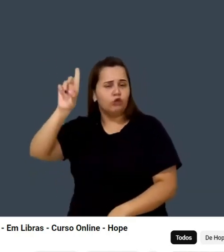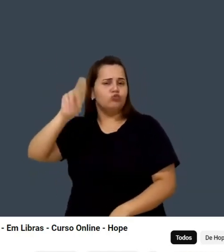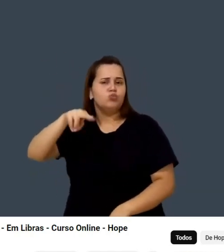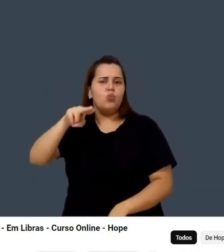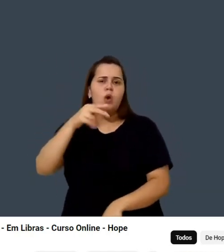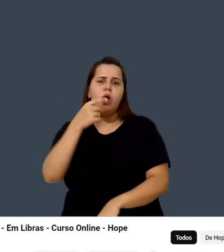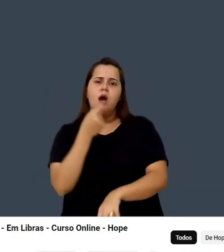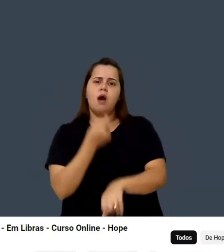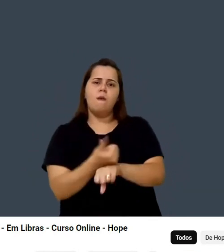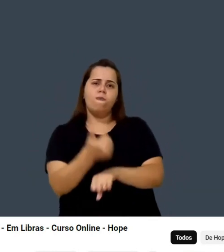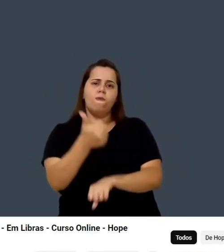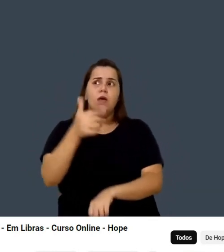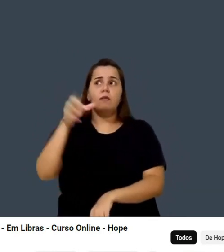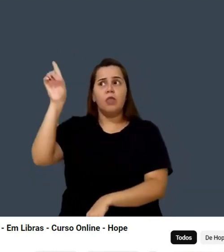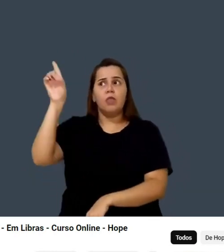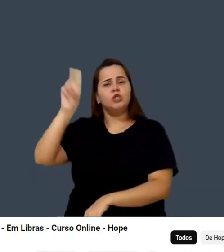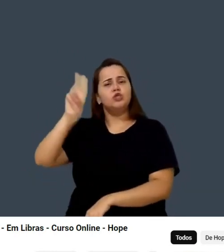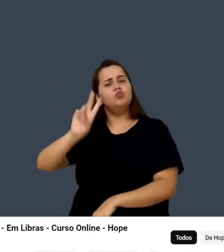Sempre igual.